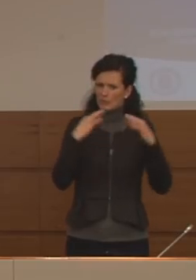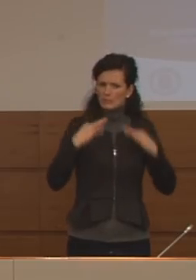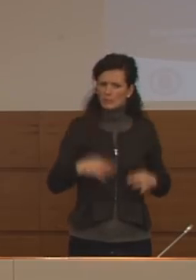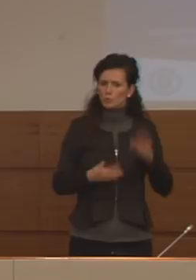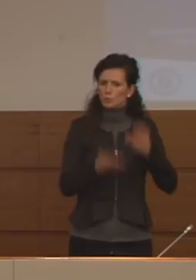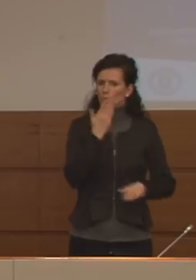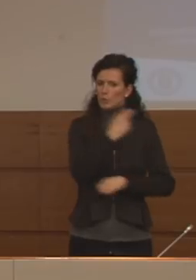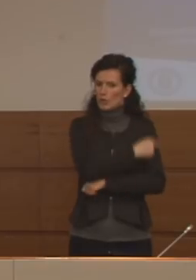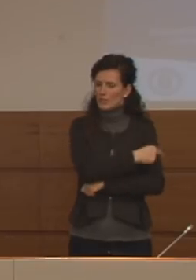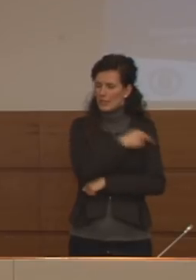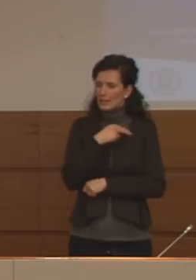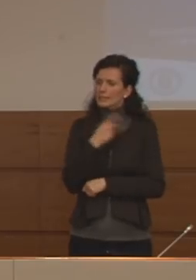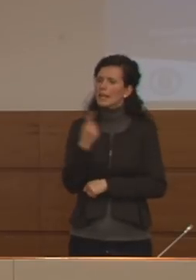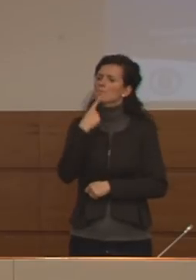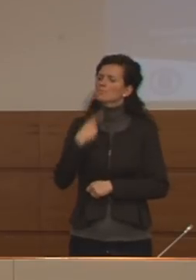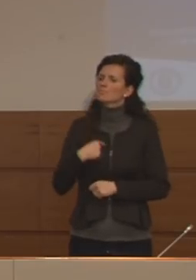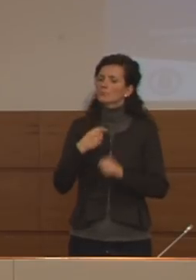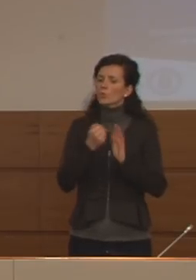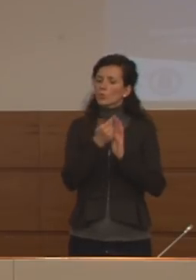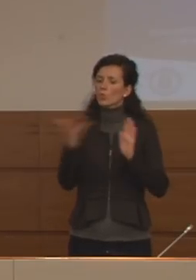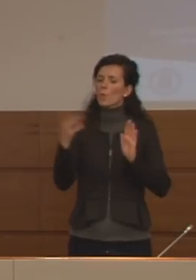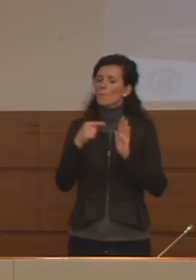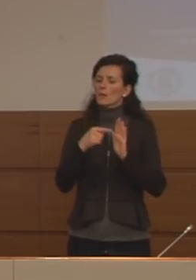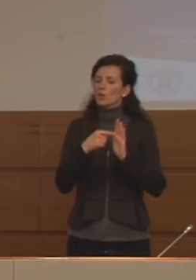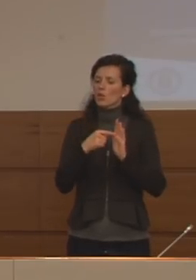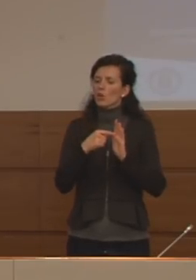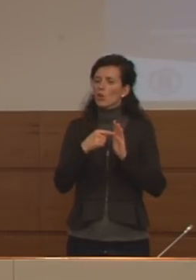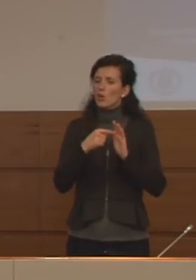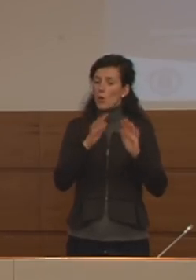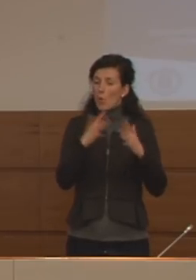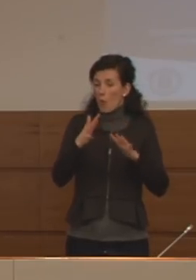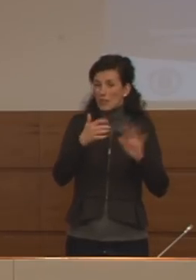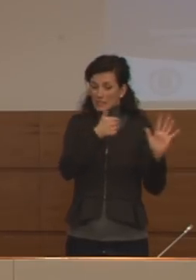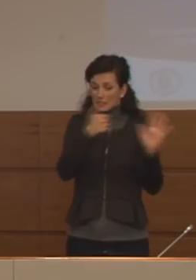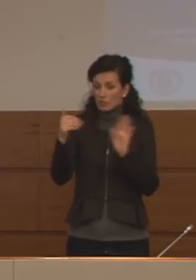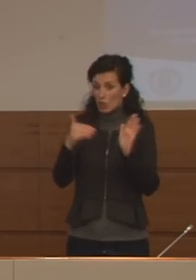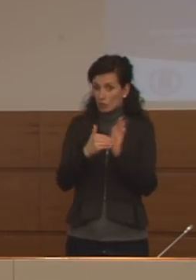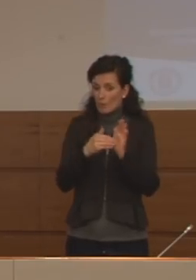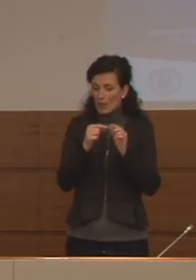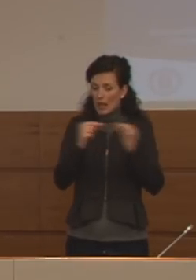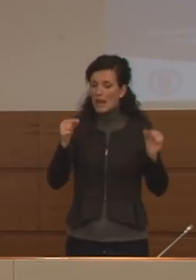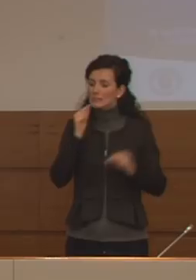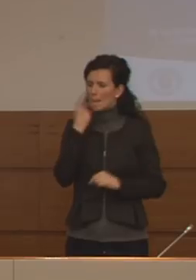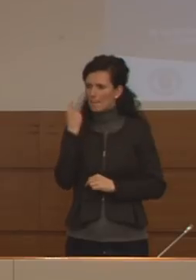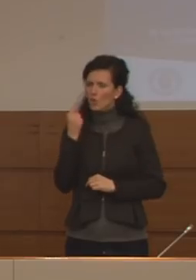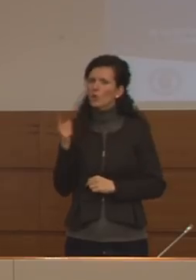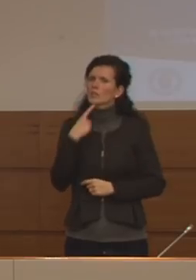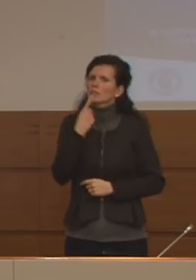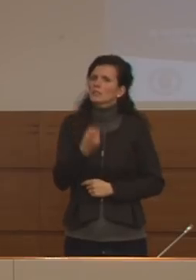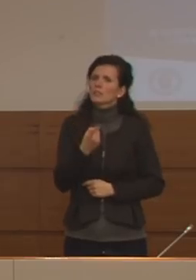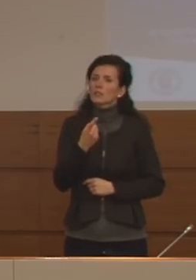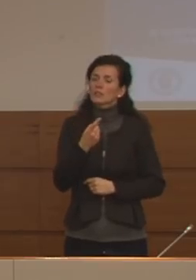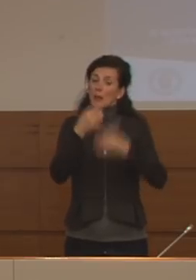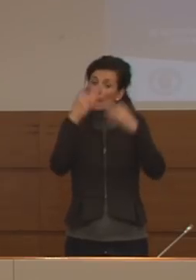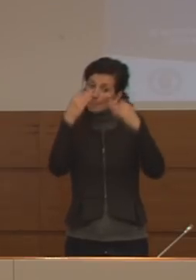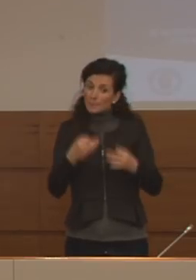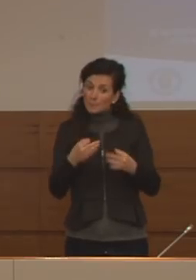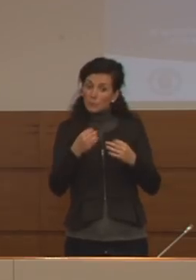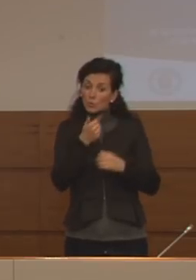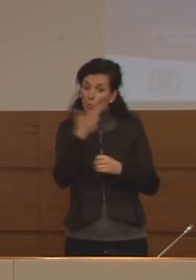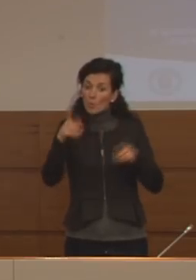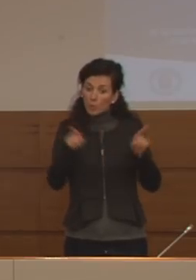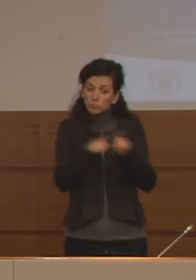spiegato che il numero di tamponi ad oggi sono quasi 600mila se non sbaglio non corrisponde al numero esatto delle persone testate